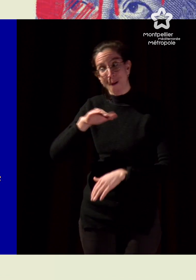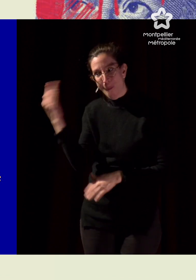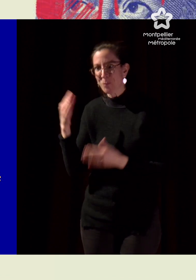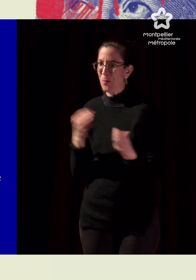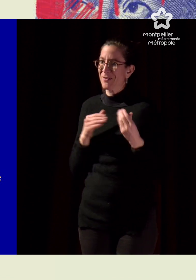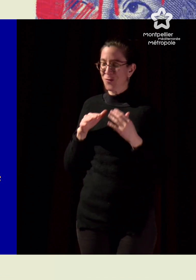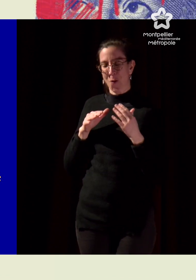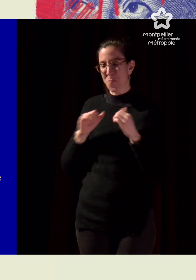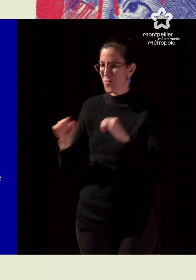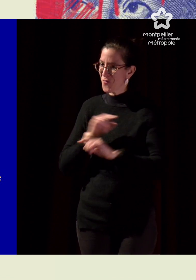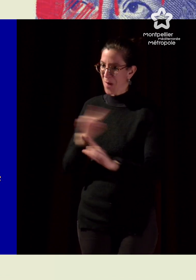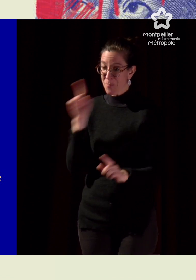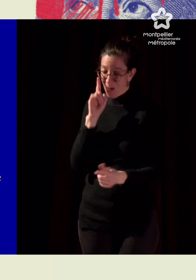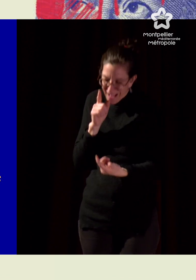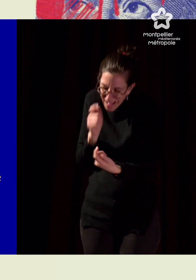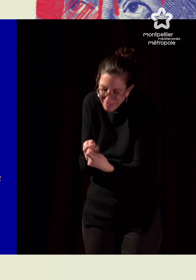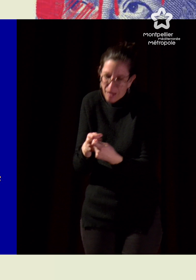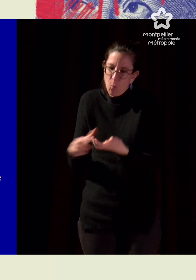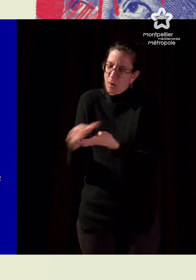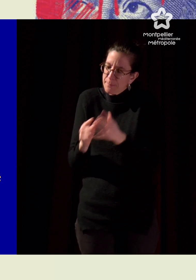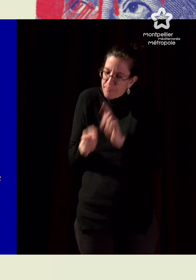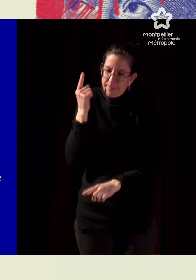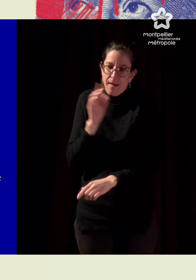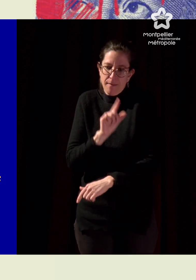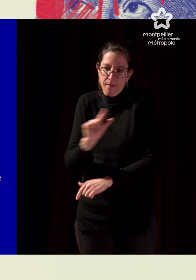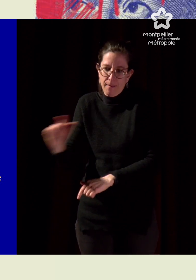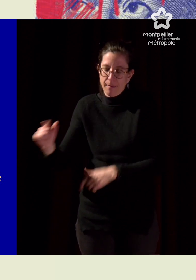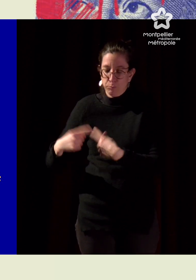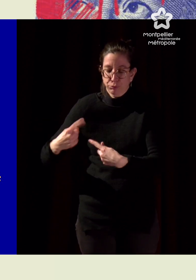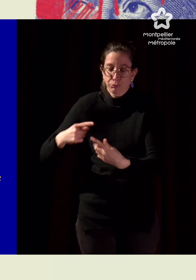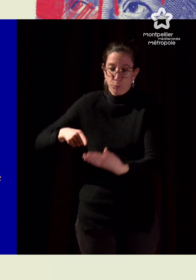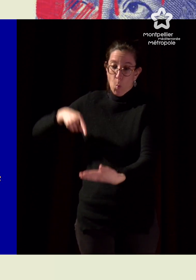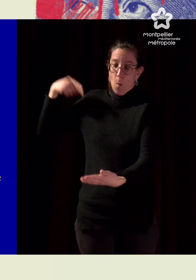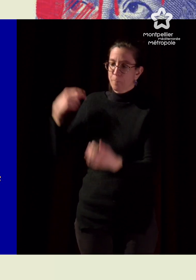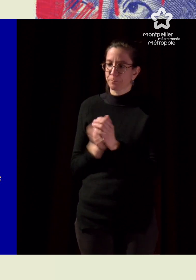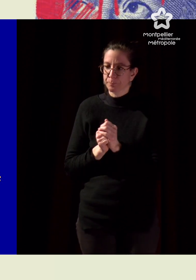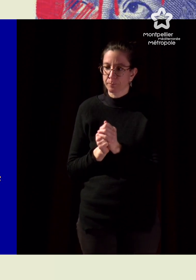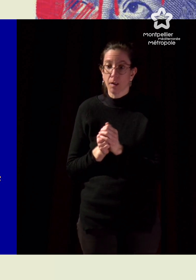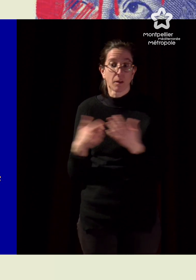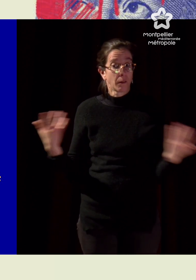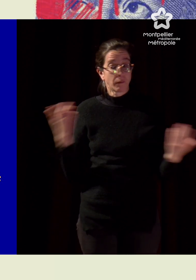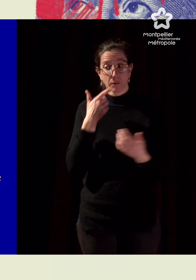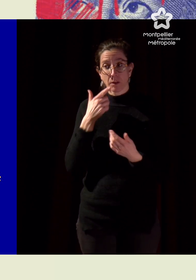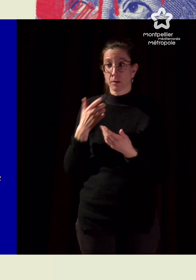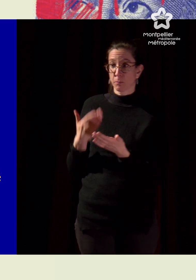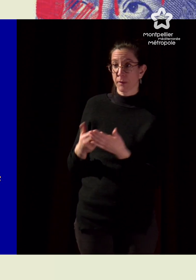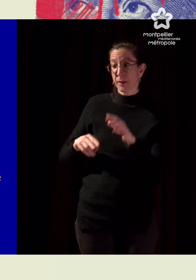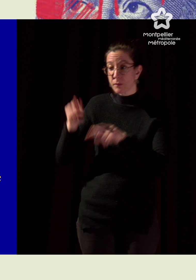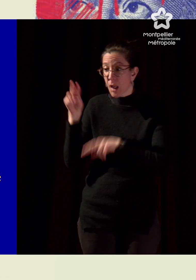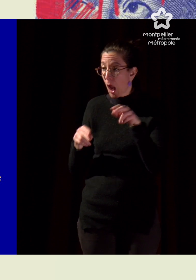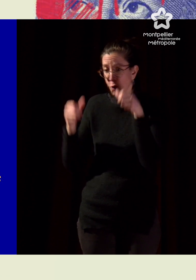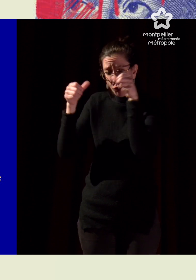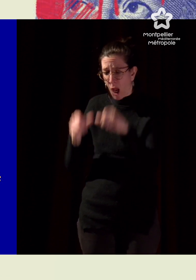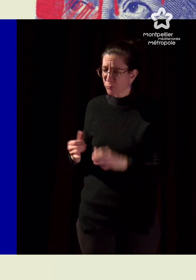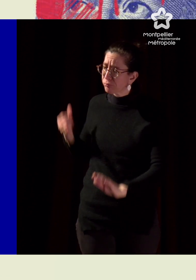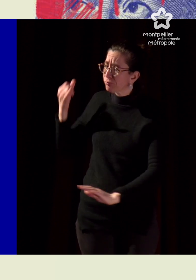restent. Ainsi, nous avons tous des ancêtres qui ont migré soit d'un village à un autre, soit traversé des milliers de kilomètres, et des ancêtres qui sont